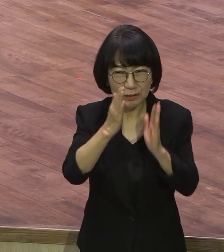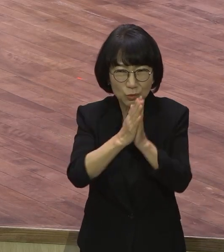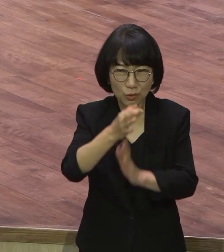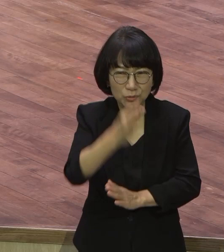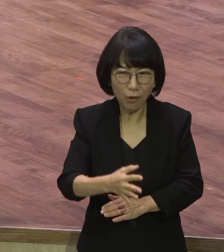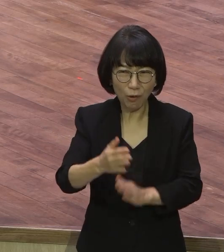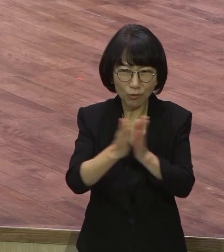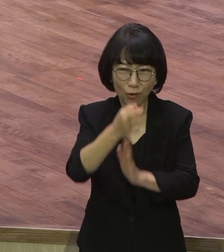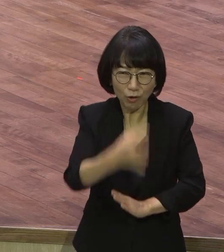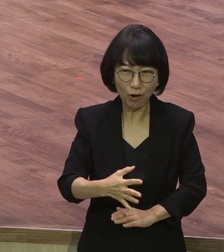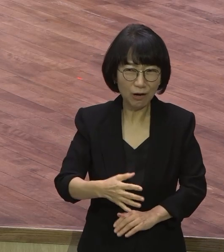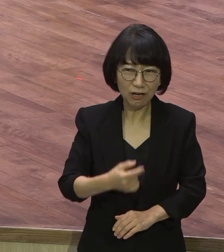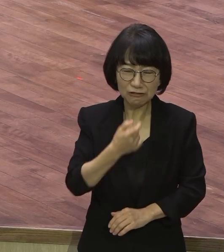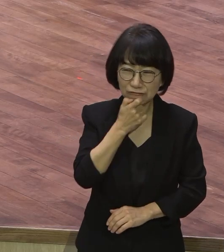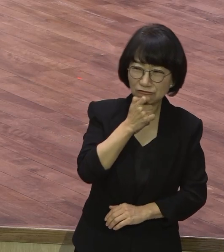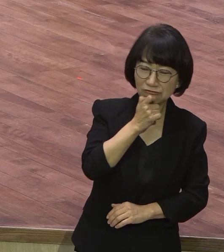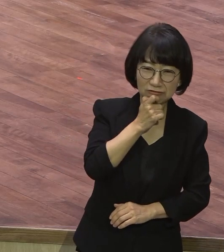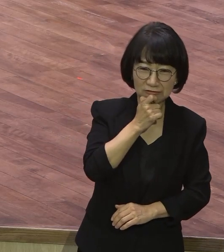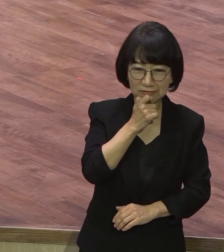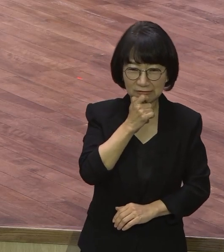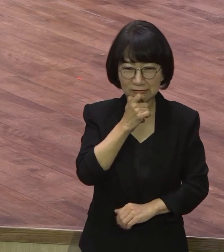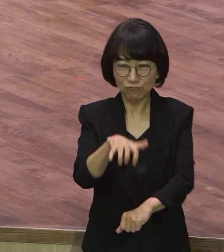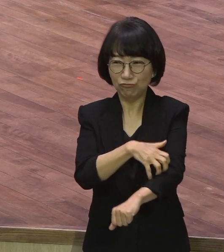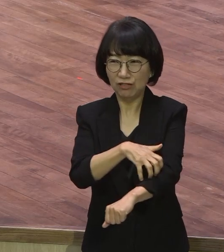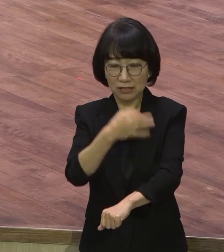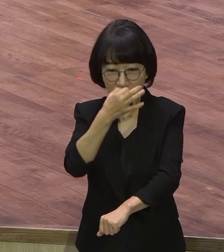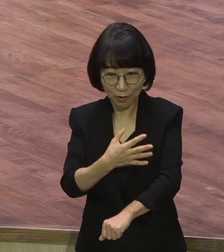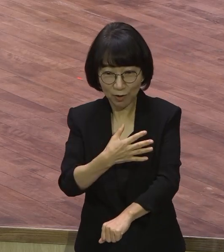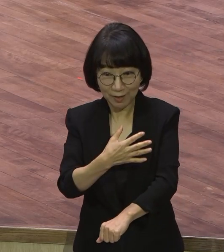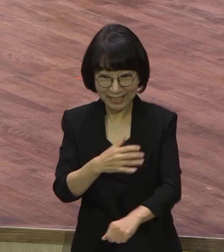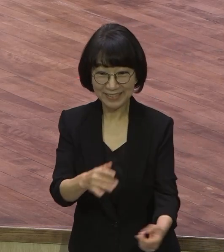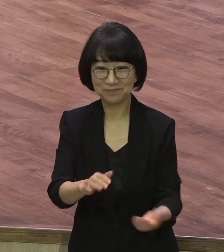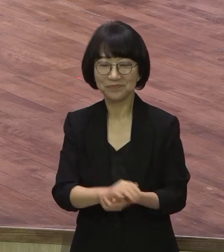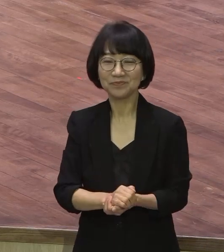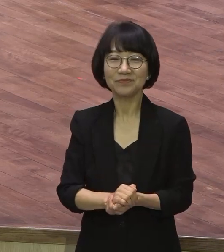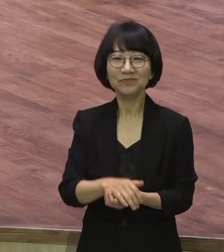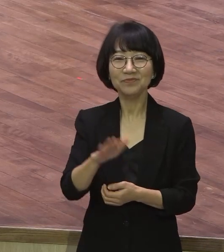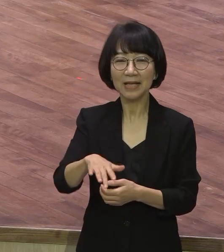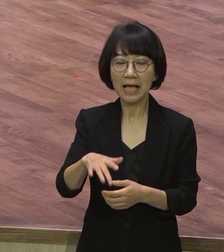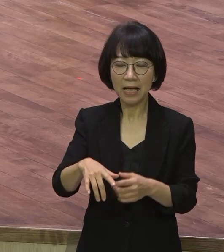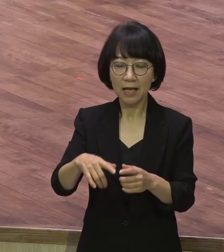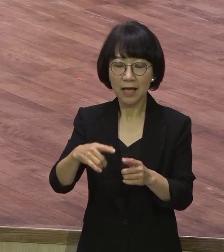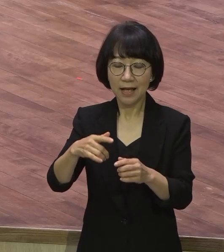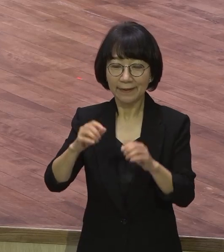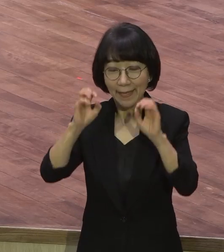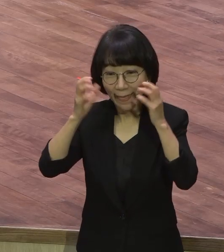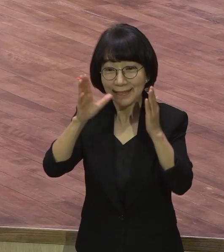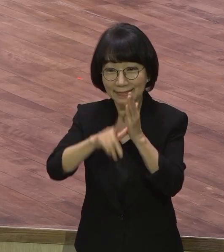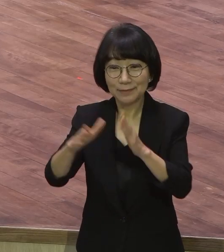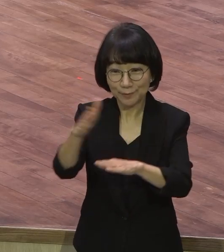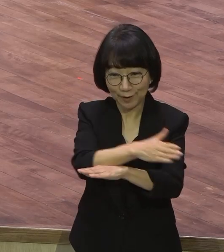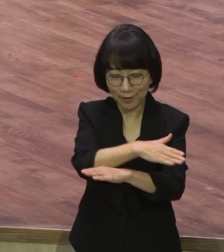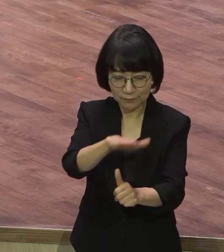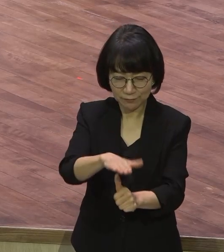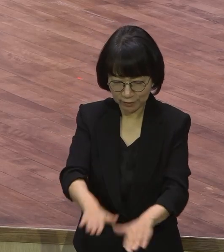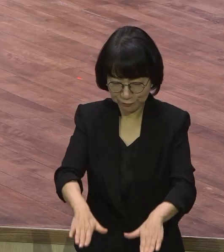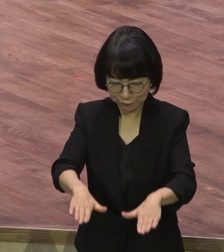모태신앙들은 기도를 어려서부터 계속 듣고 화내하니까 쉬운데 이 중간에 믿었던 사람들 보면 기도를 어렵게 생각해요.